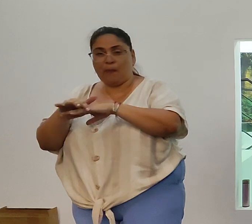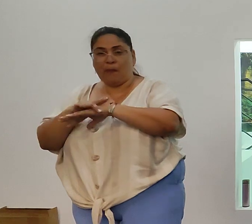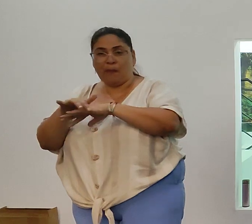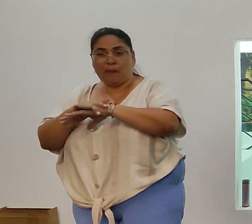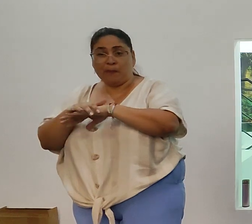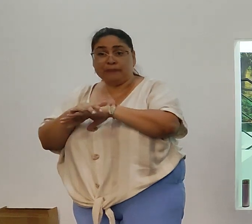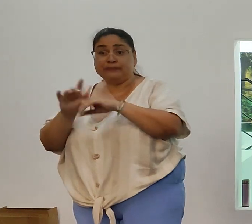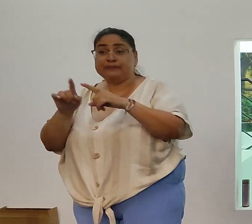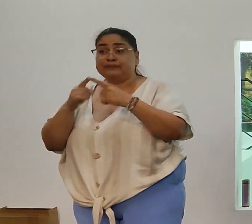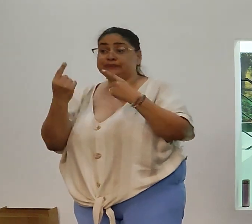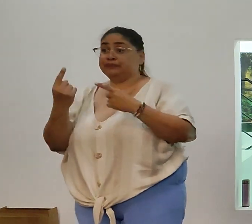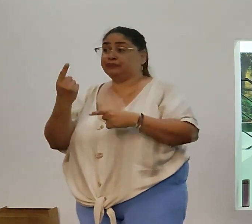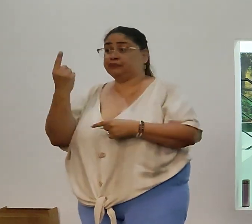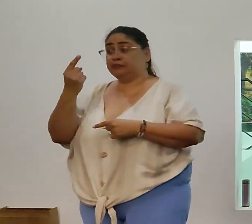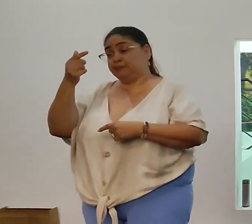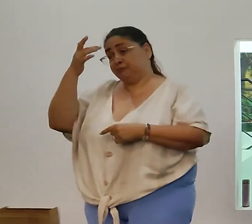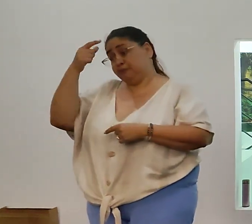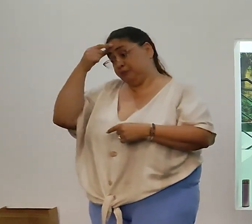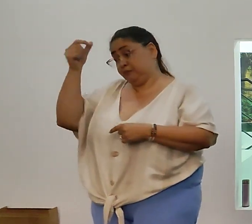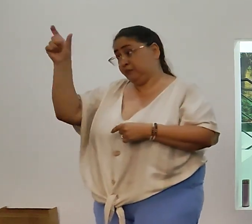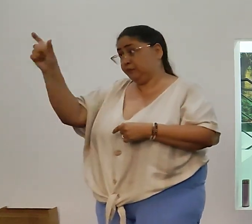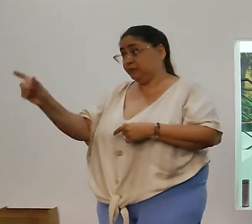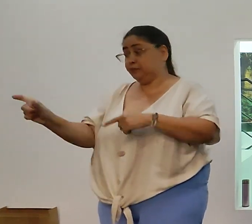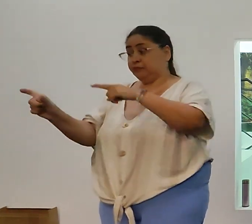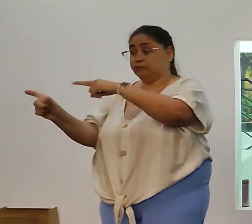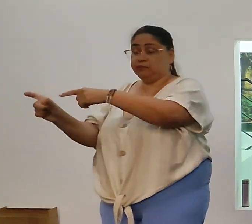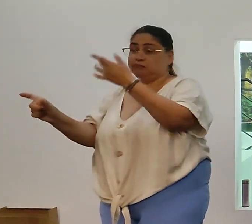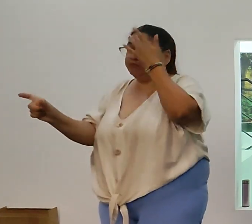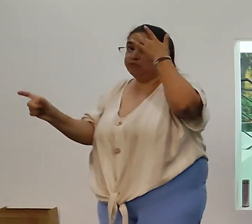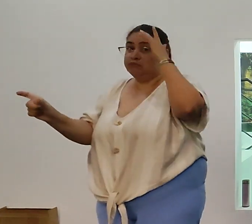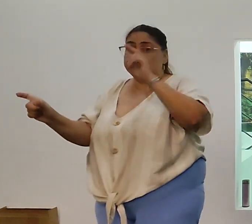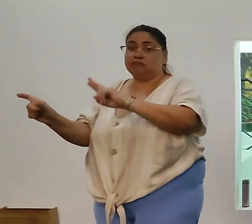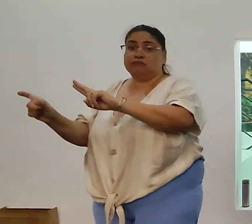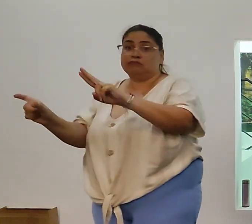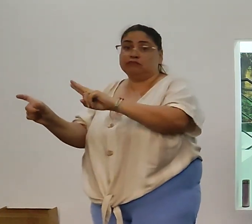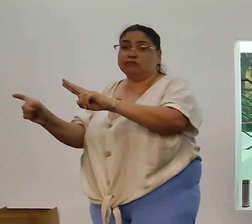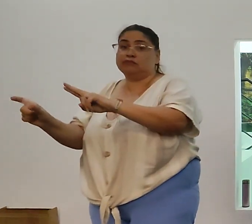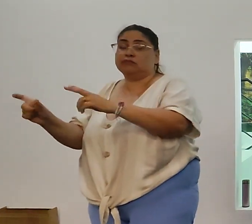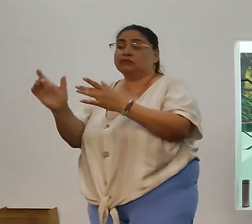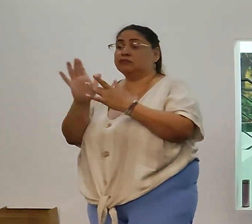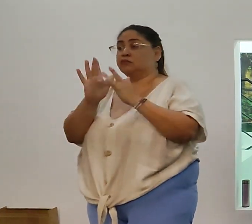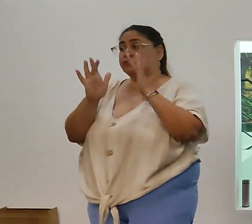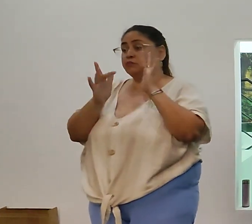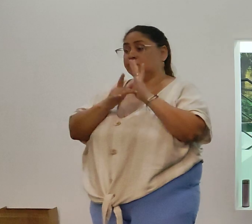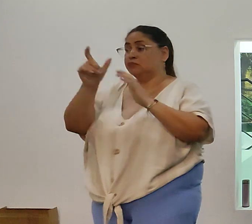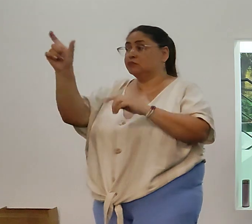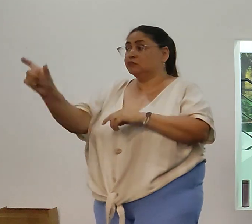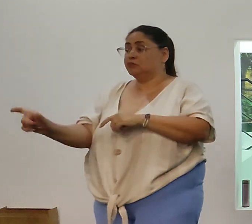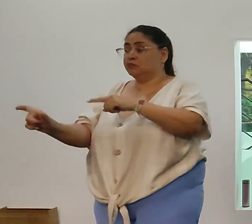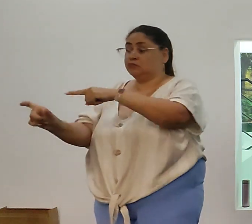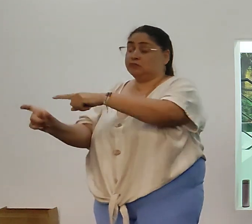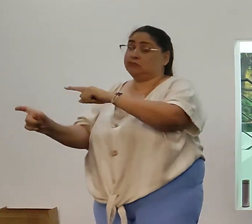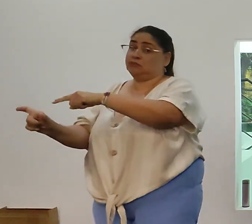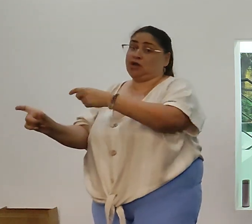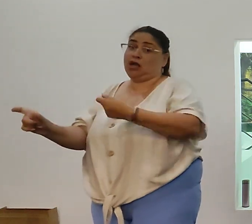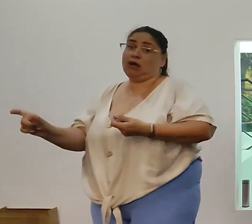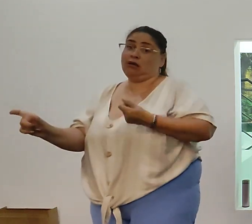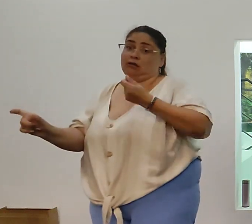primeiro personagem do nosso texto é alguém que nós não sabemos o nome, mas Jesus se denomina ele como